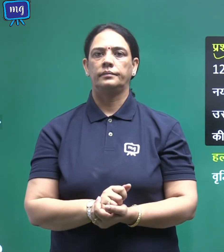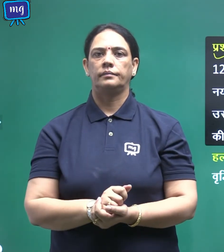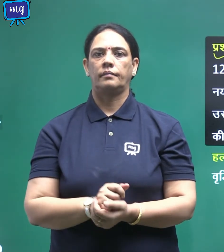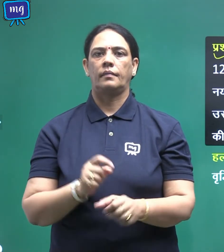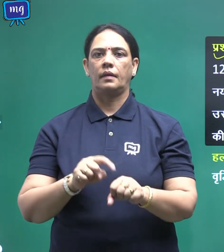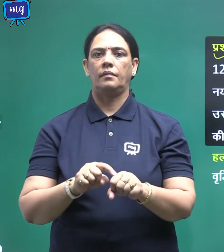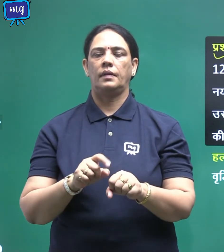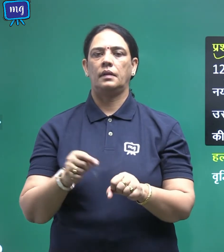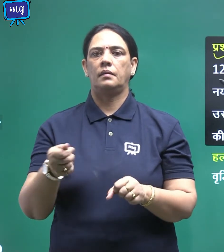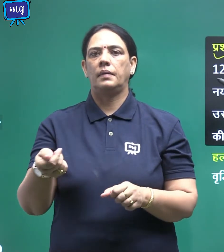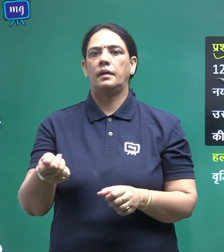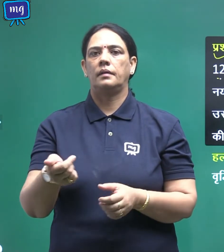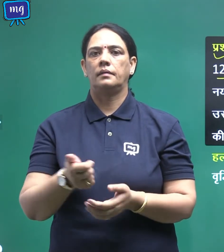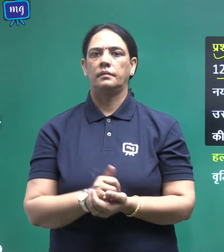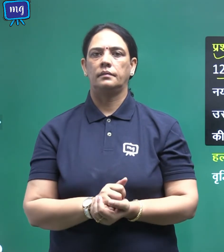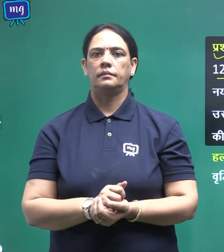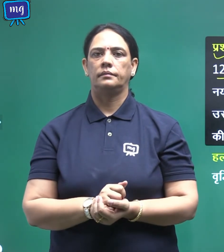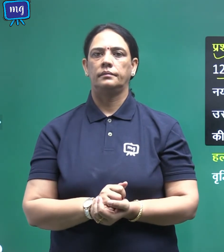वेतन में